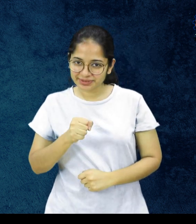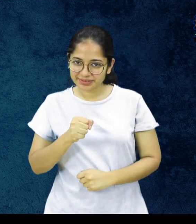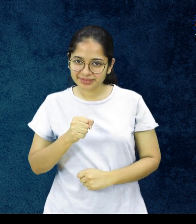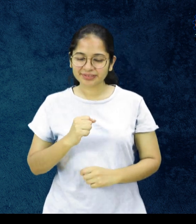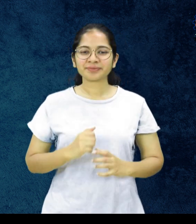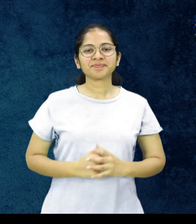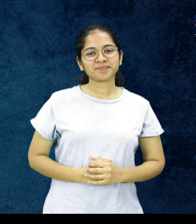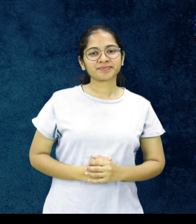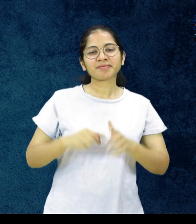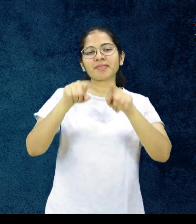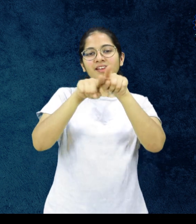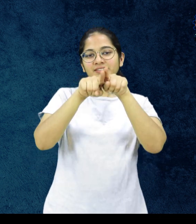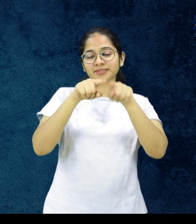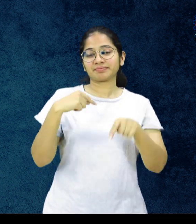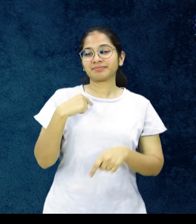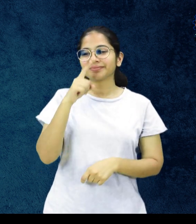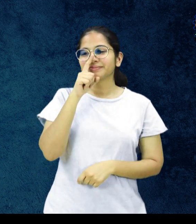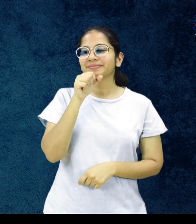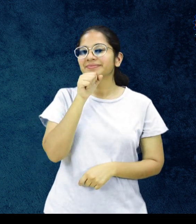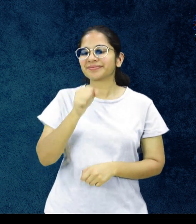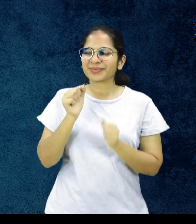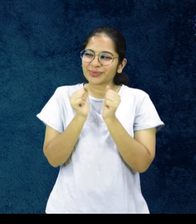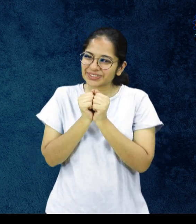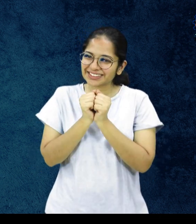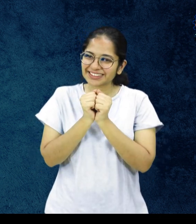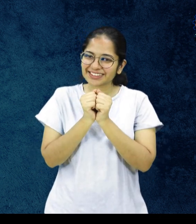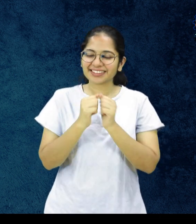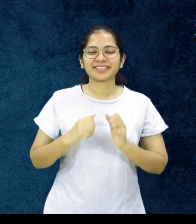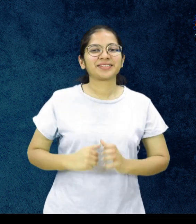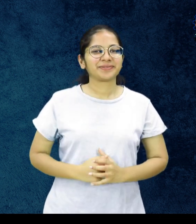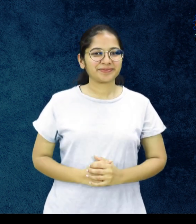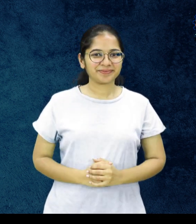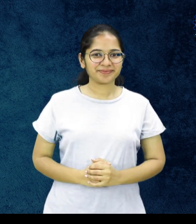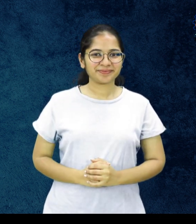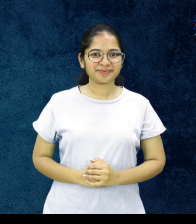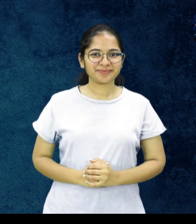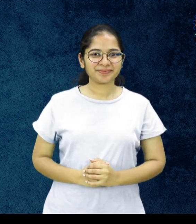संकेत मिलकर दादी जी का संकेत बनाते हैं उदाहरण दादी मेरे साथ